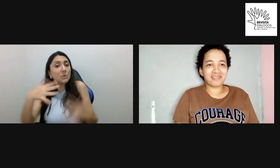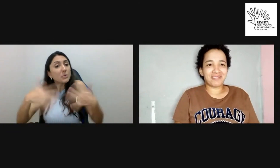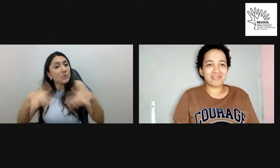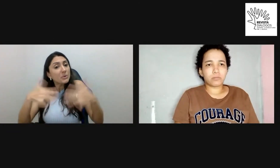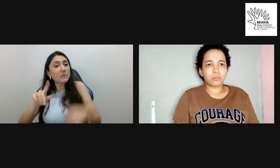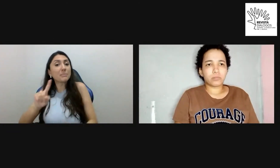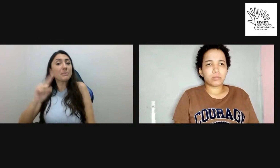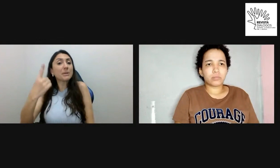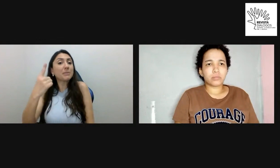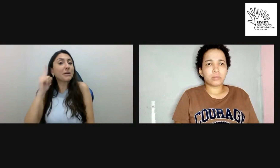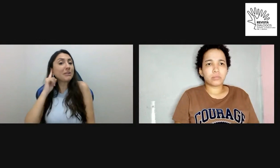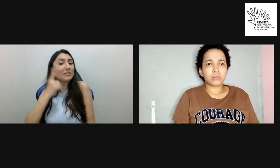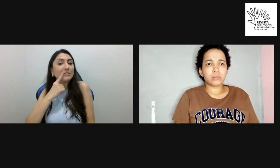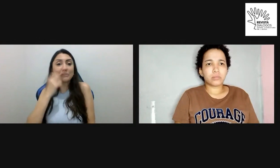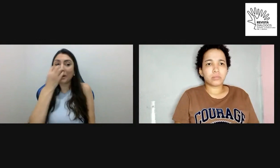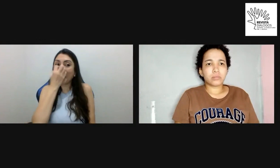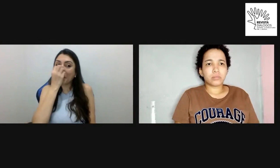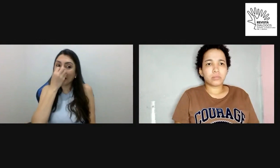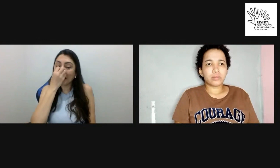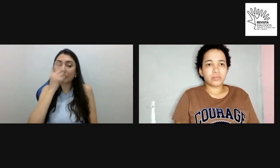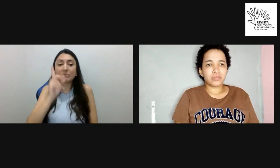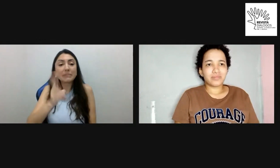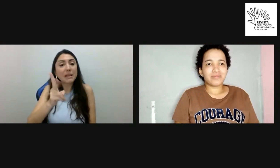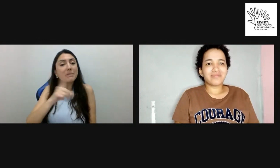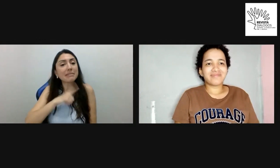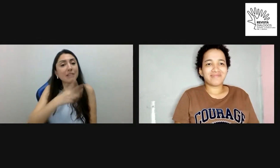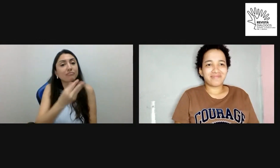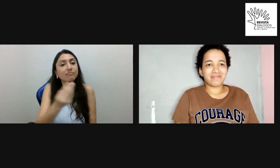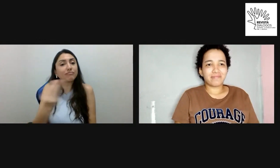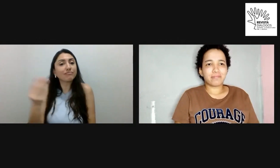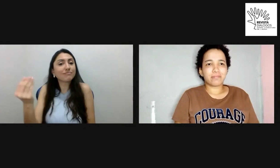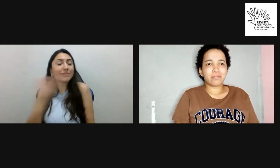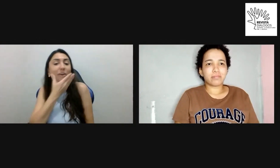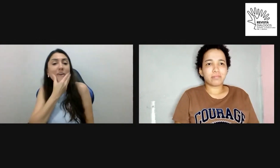palhaça surda no meio de um ambiente onde predominam homens?